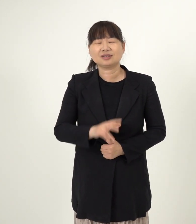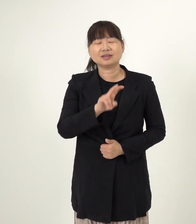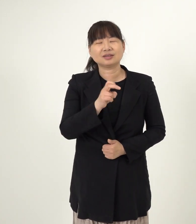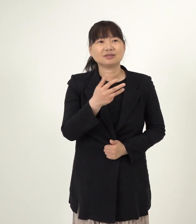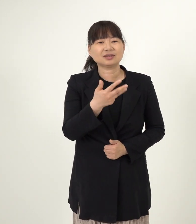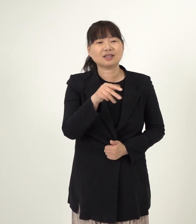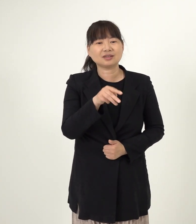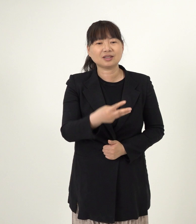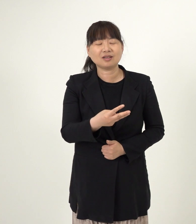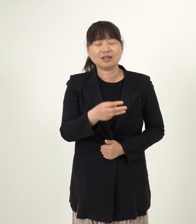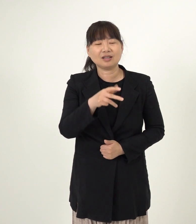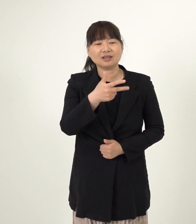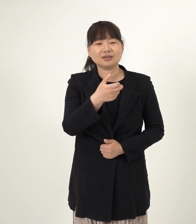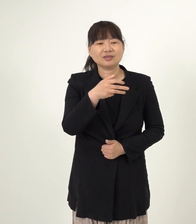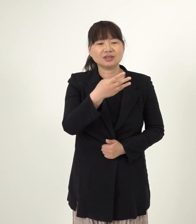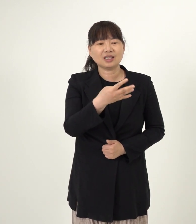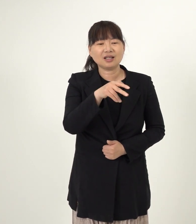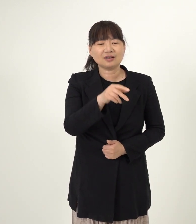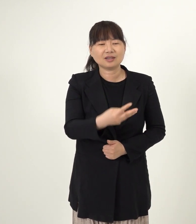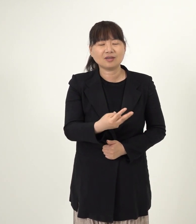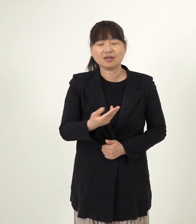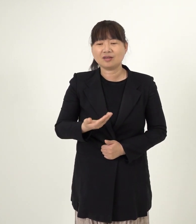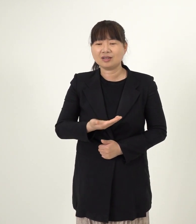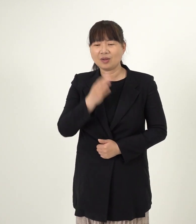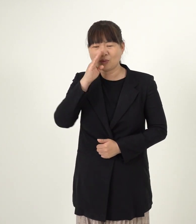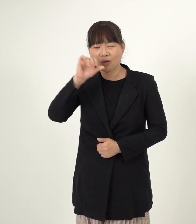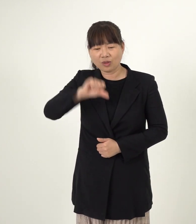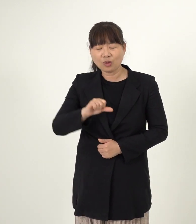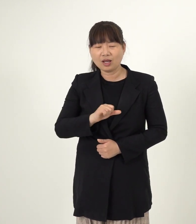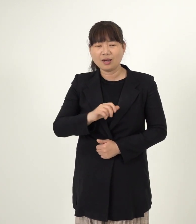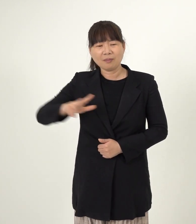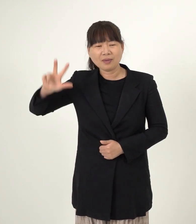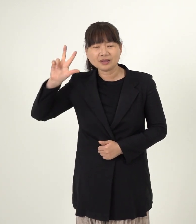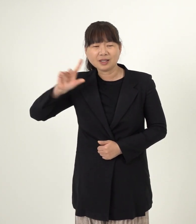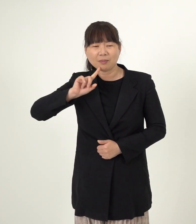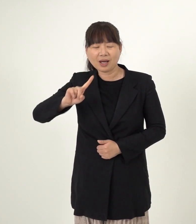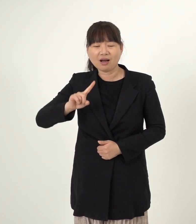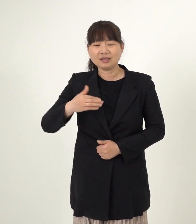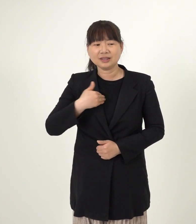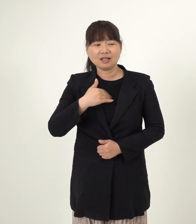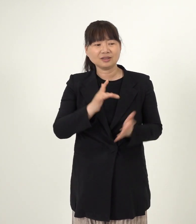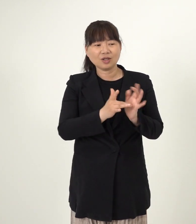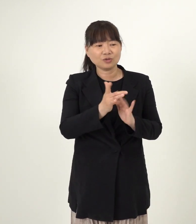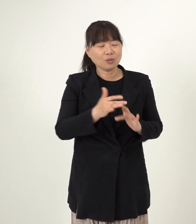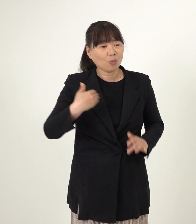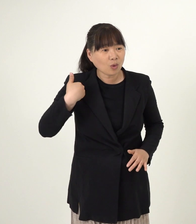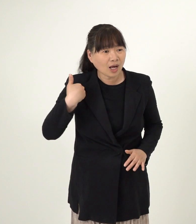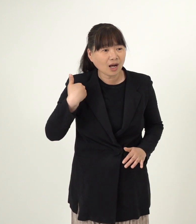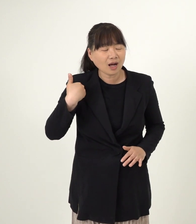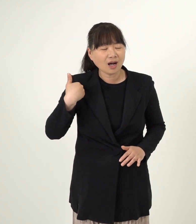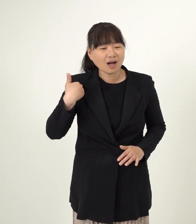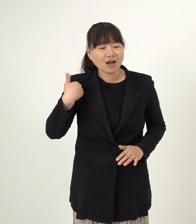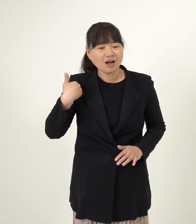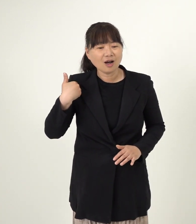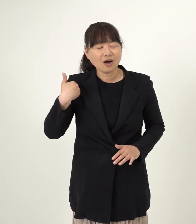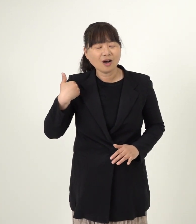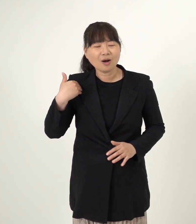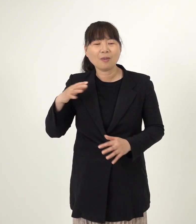74절. 그가 저주하며 맹세하여 이르되 나는 그 사람을 알지 못하노라 하니 곧 뭐가